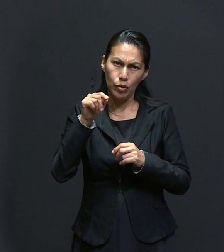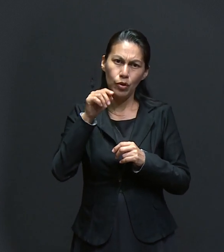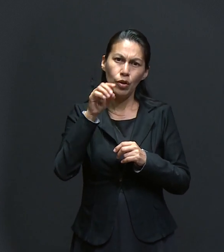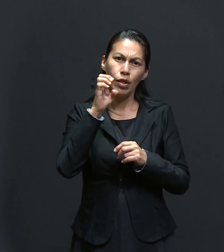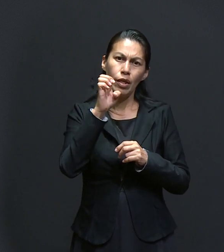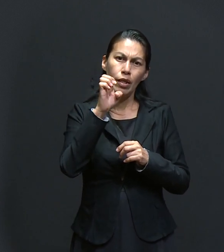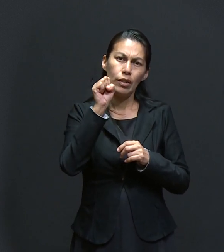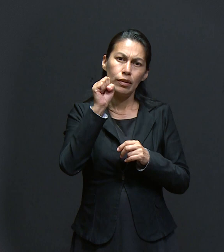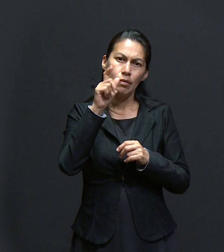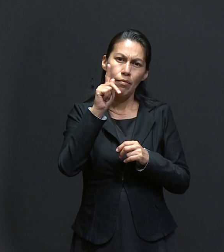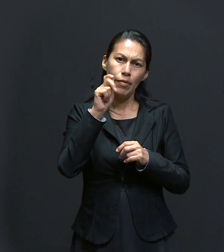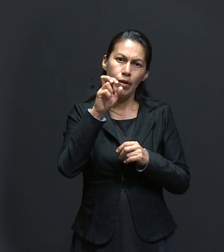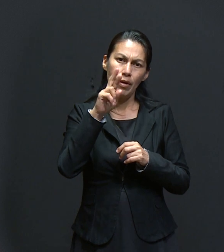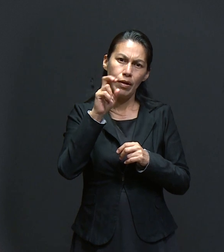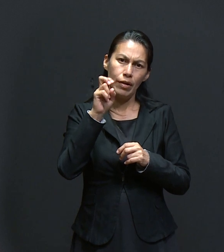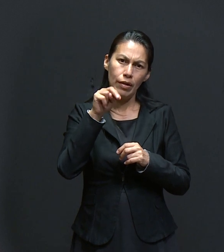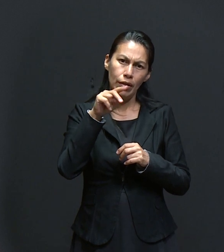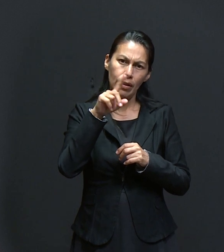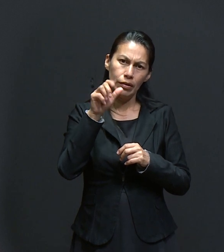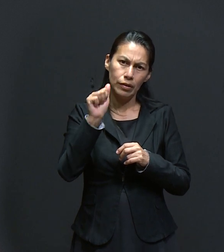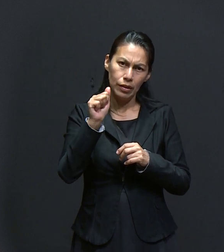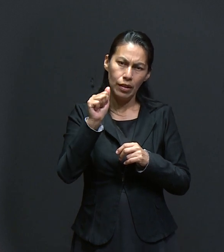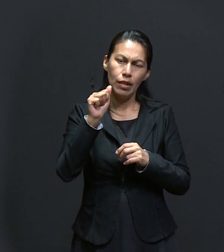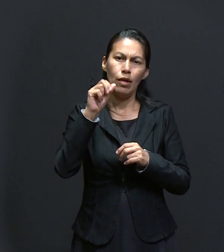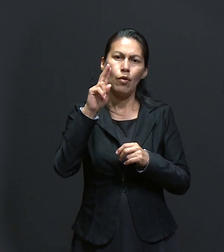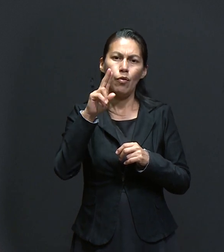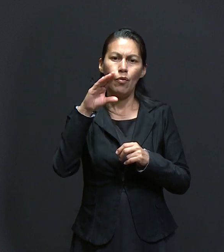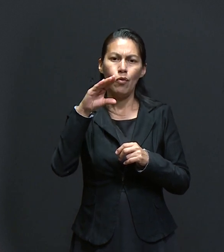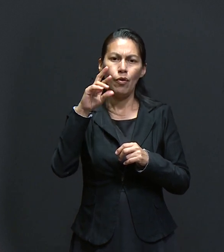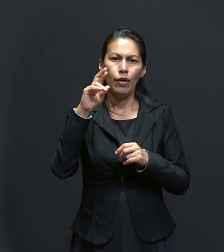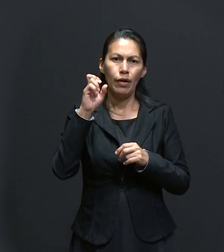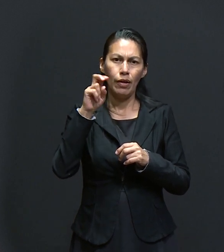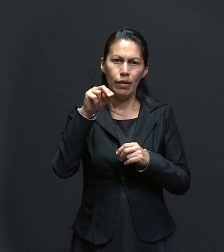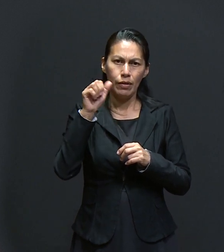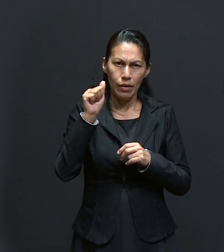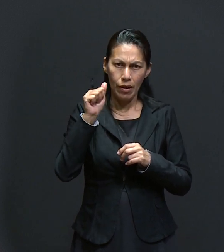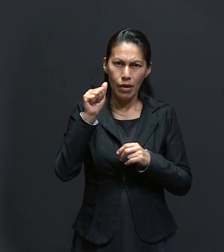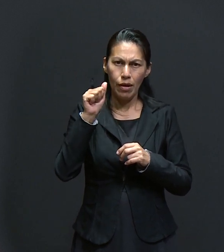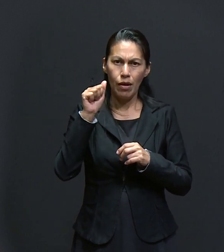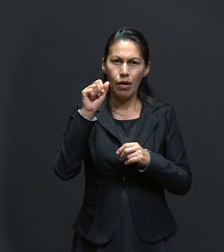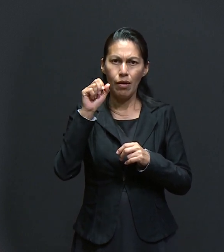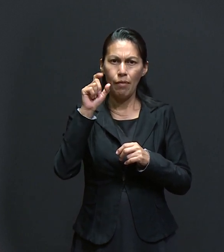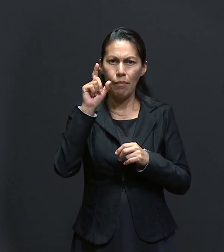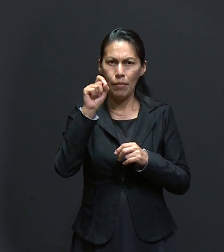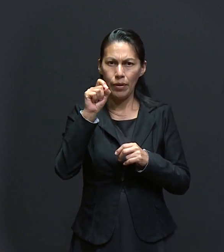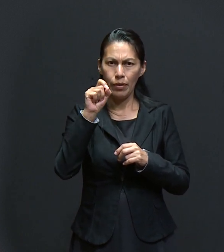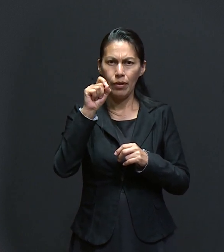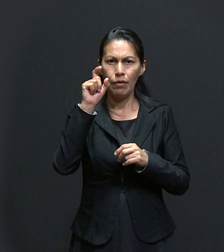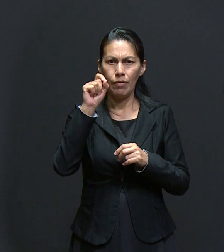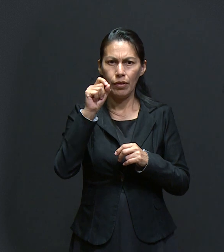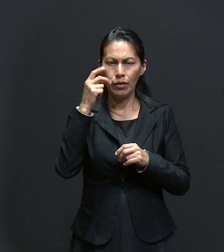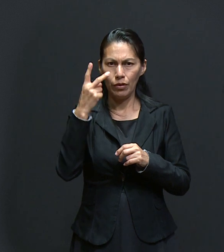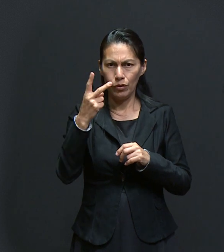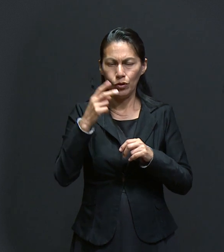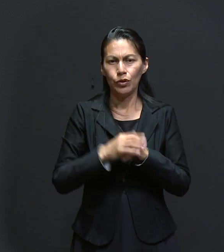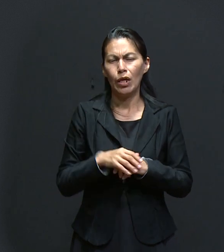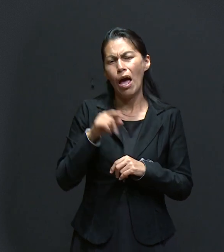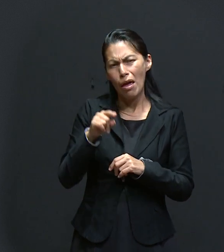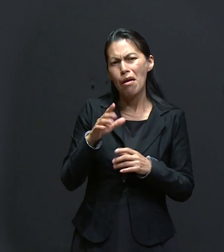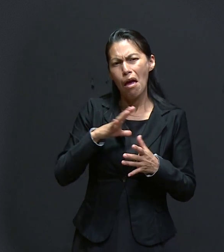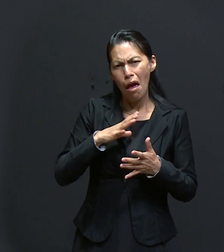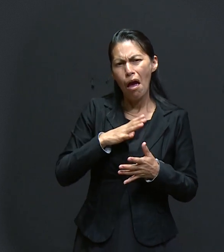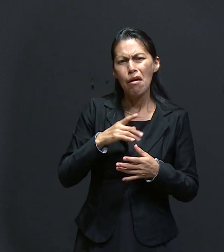iniciativas que hace iglesia de hecho hoy quiero prestar por lo menos tres a cuales estoy canalizando y apoyando es uno de